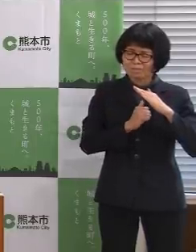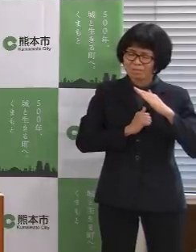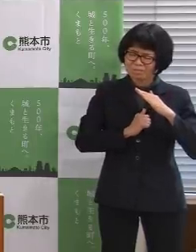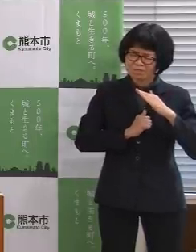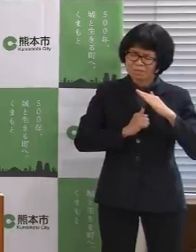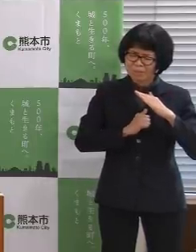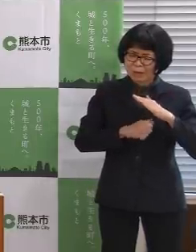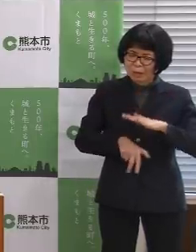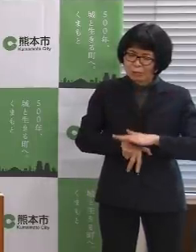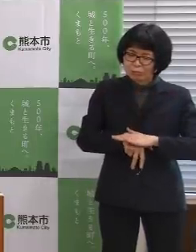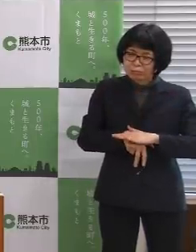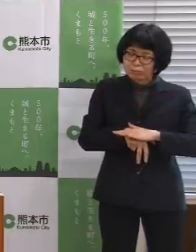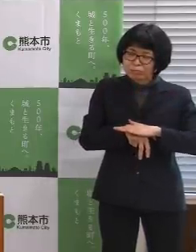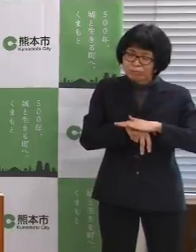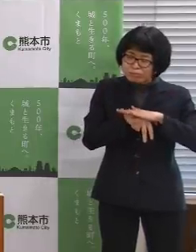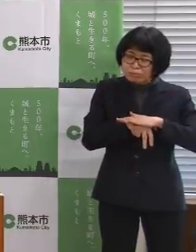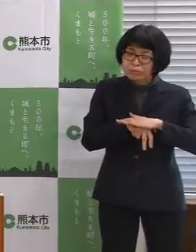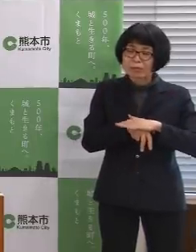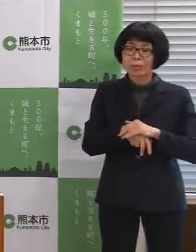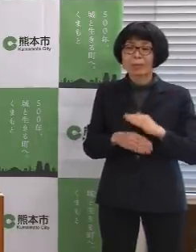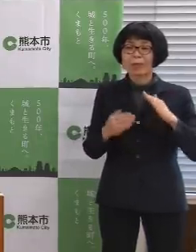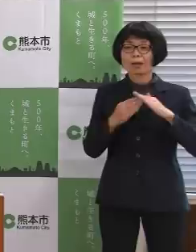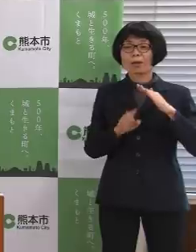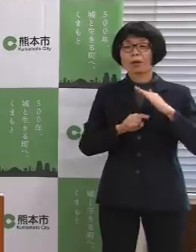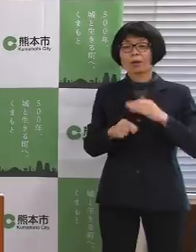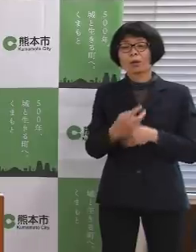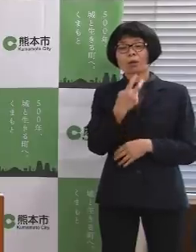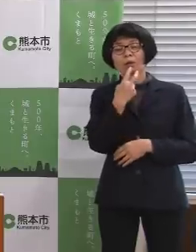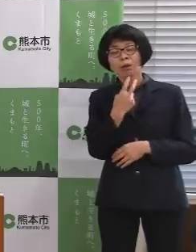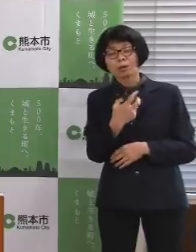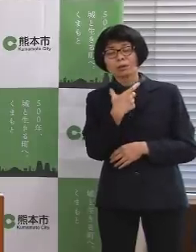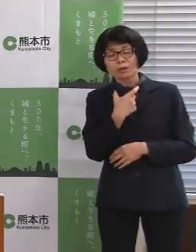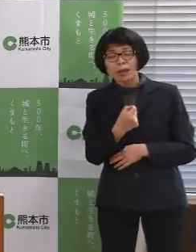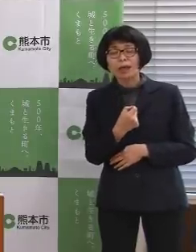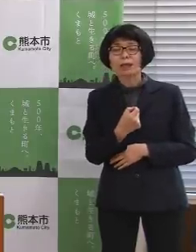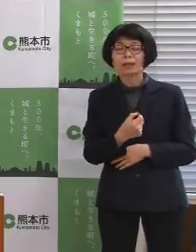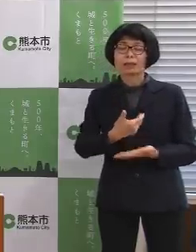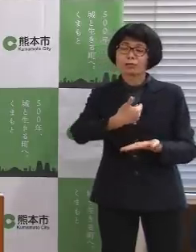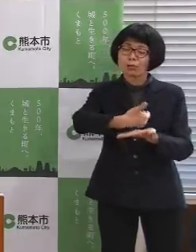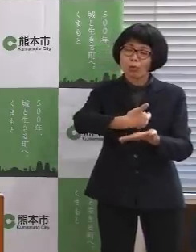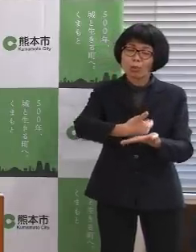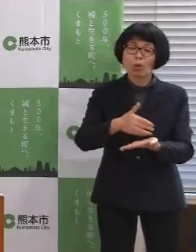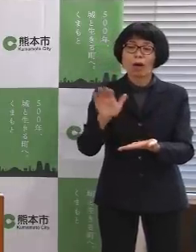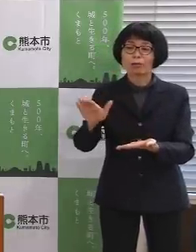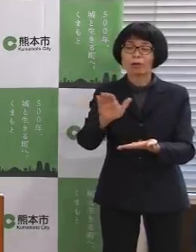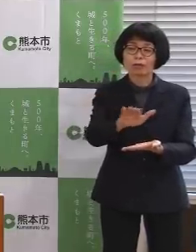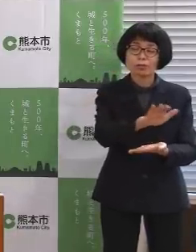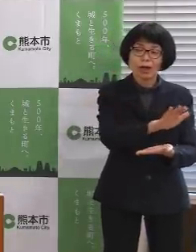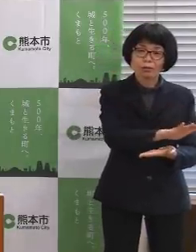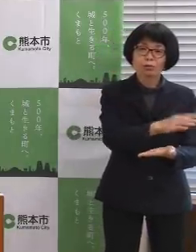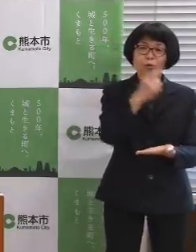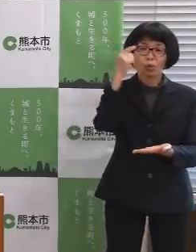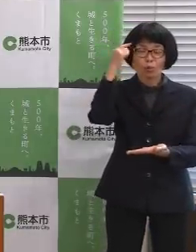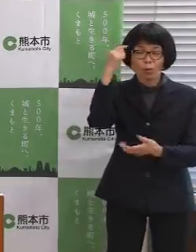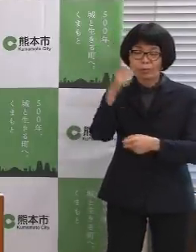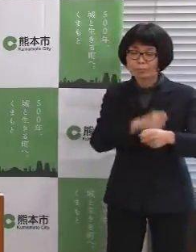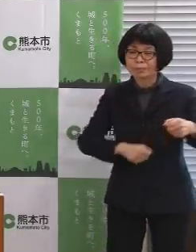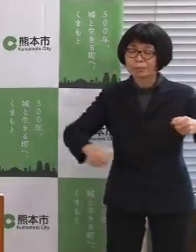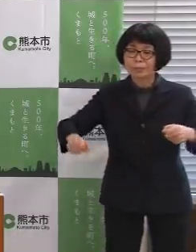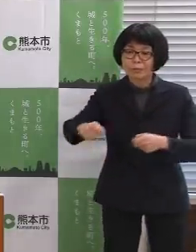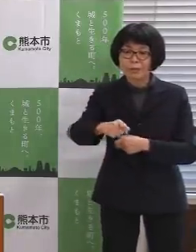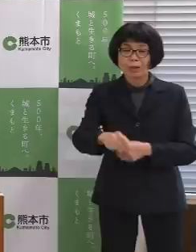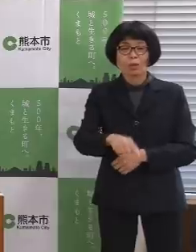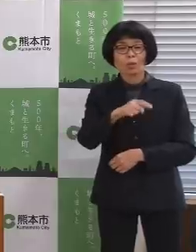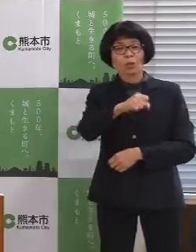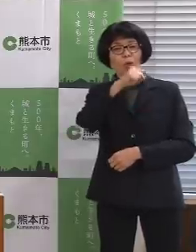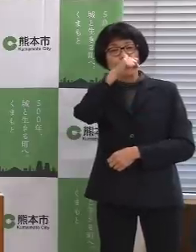ストレスも相当やっぱりたまる、あるいは外の空気を吸いたいとかですね、いろんな及ぼあるというふうに思いますが、一方で行政側がここはい